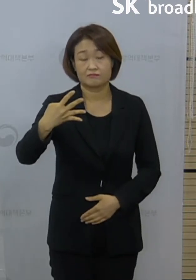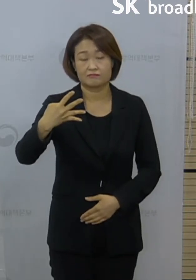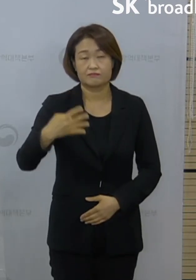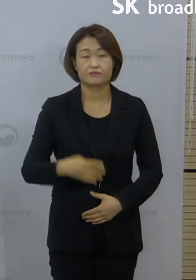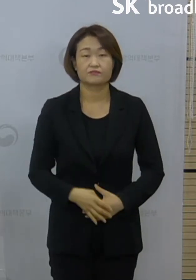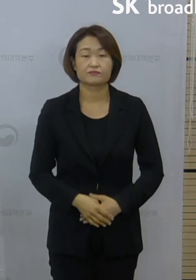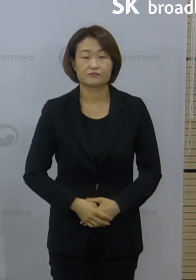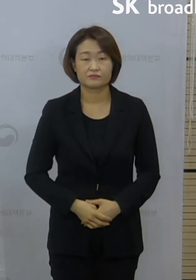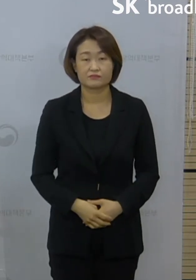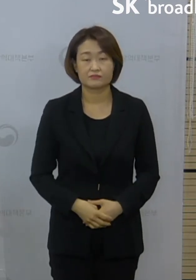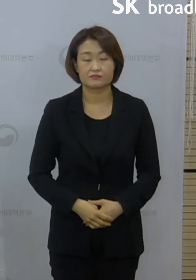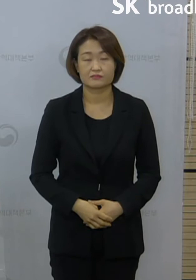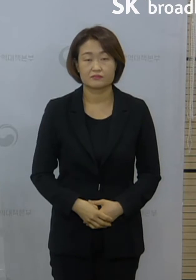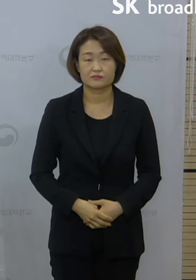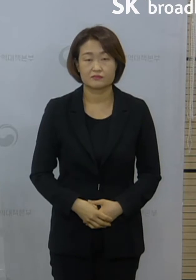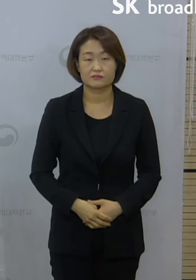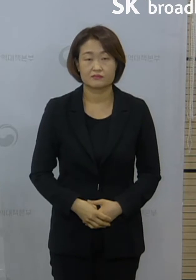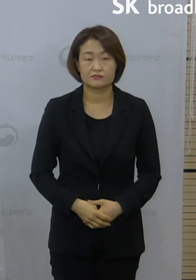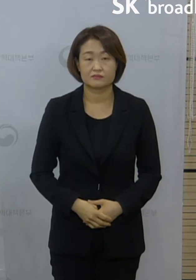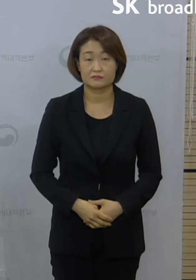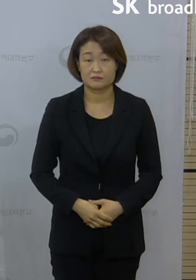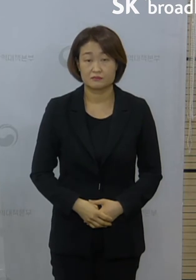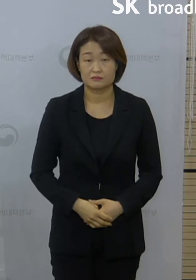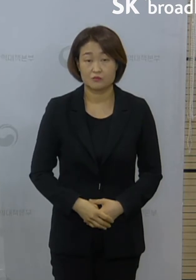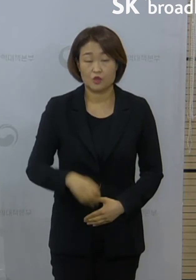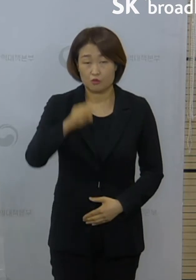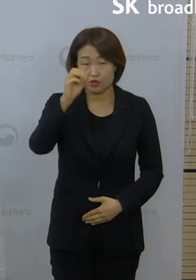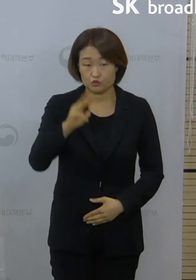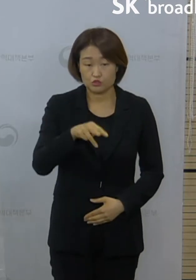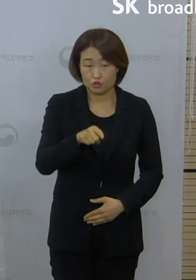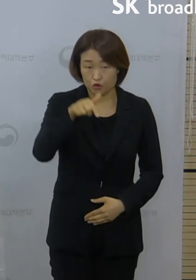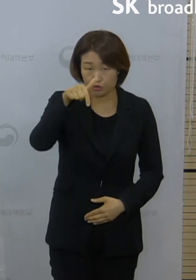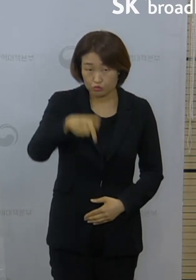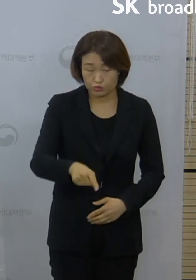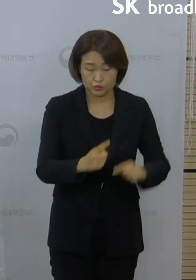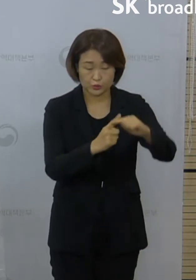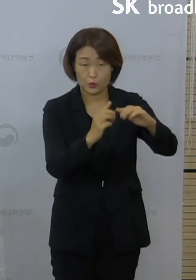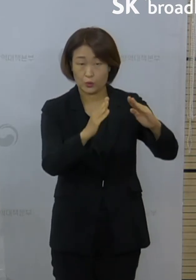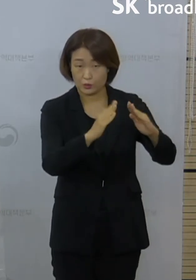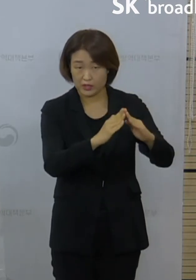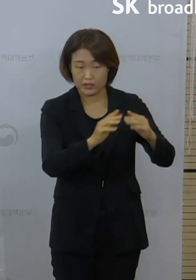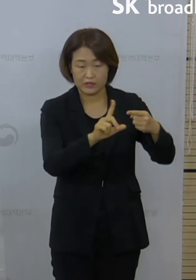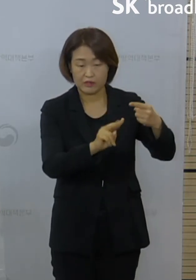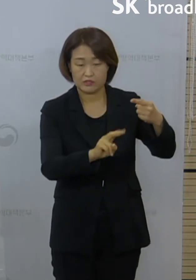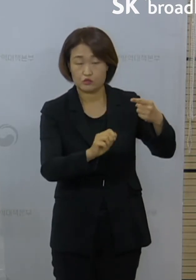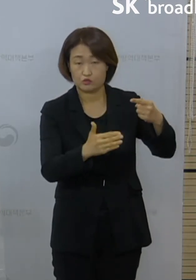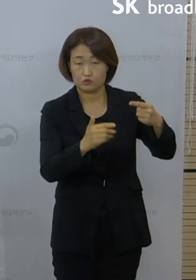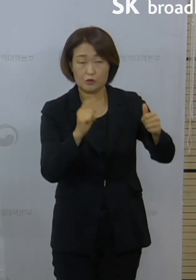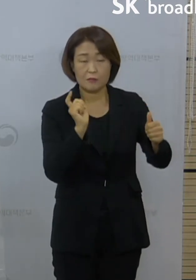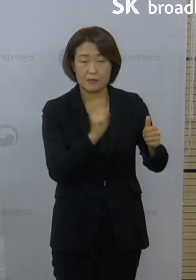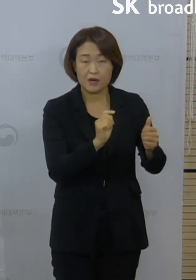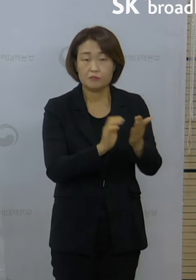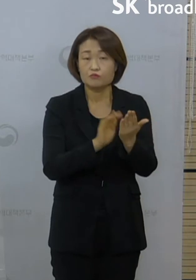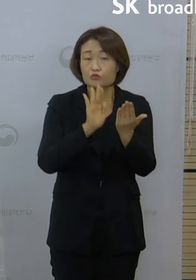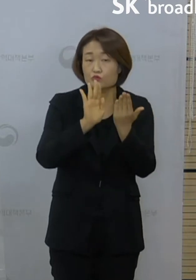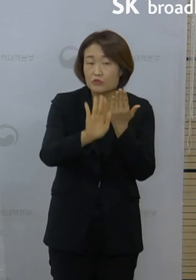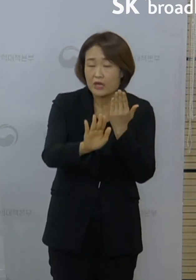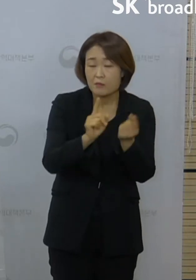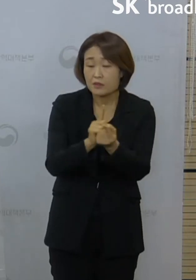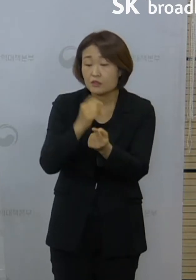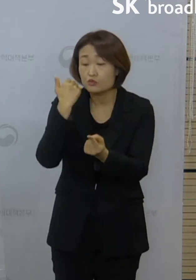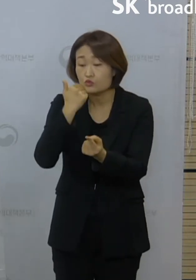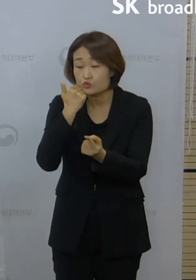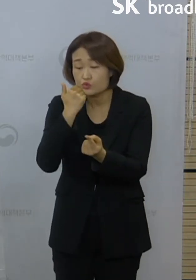기록하였습니다 그리고 광주 서구 교회와 관련해서 1월 29일 이후 접촉자 조사 중